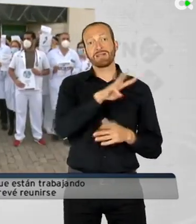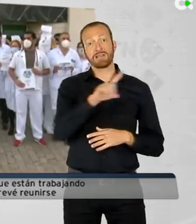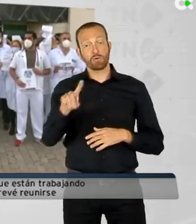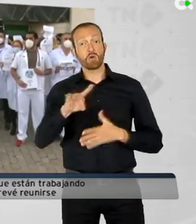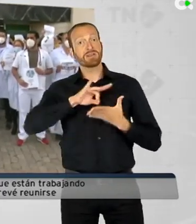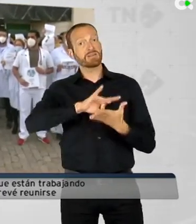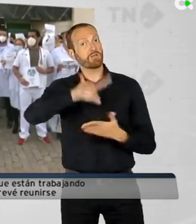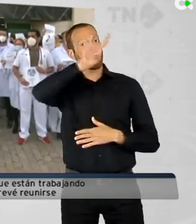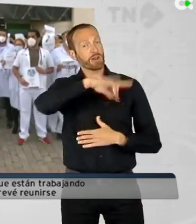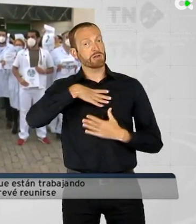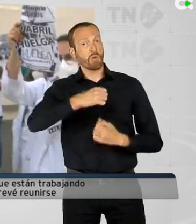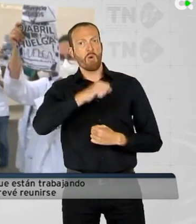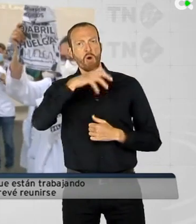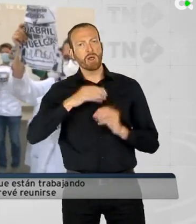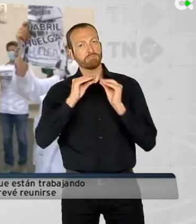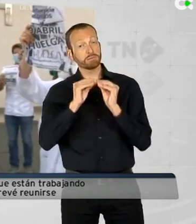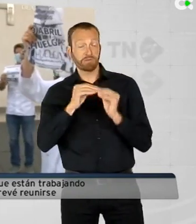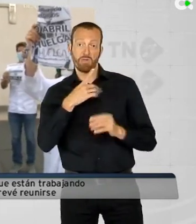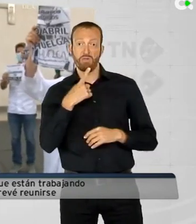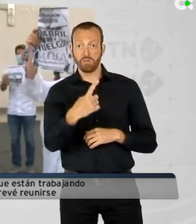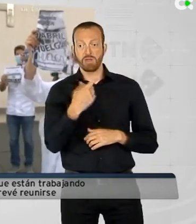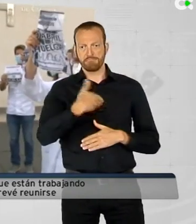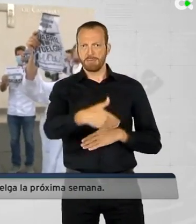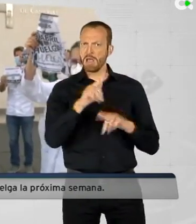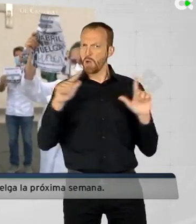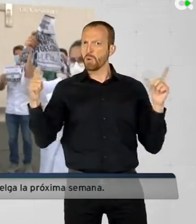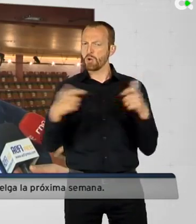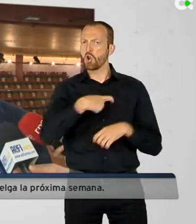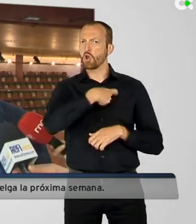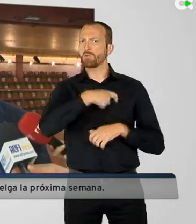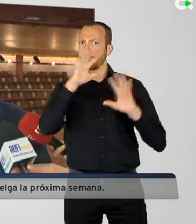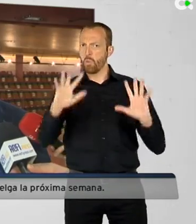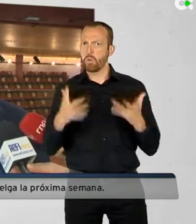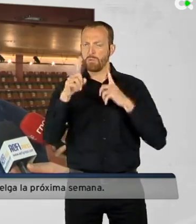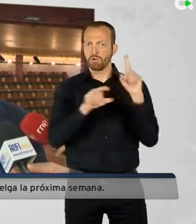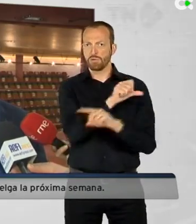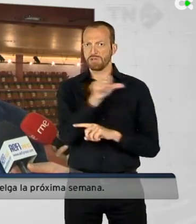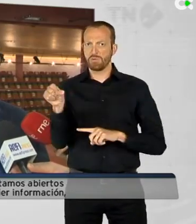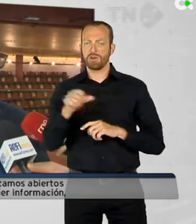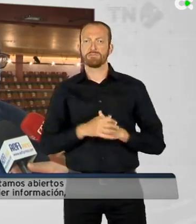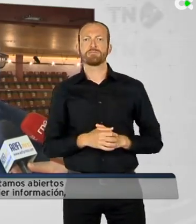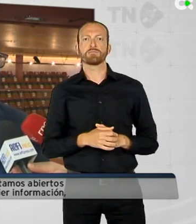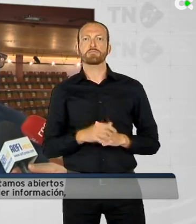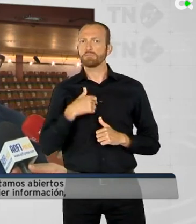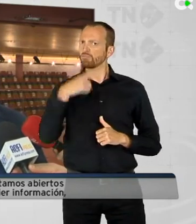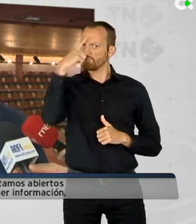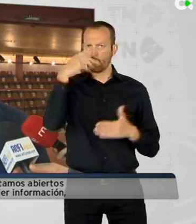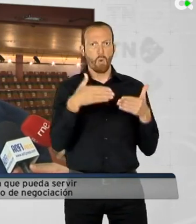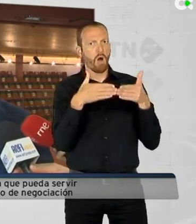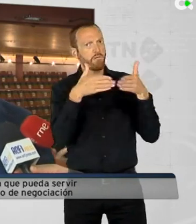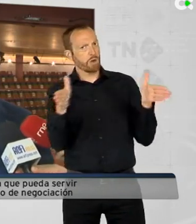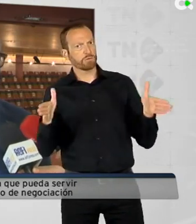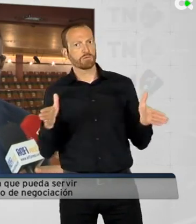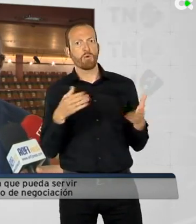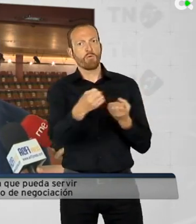Canario de Salud asegura que están trabajando en ello y prevé reunirse con los comités de huelga la próxima semana. Nosotros estamos abiertos a que cualquier